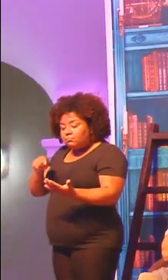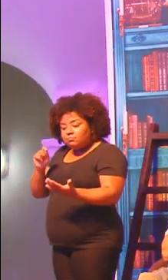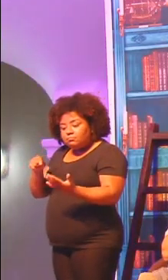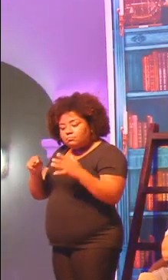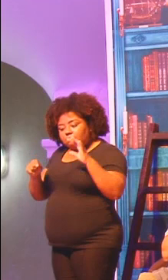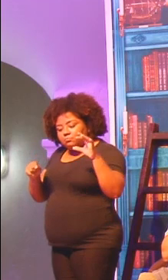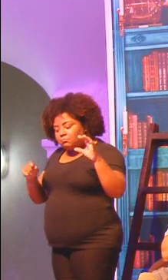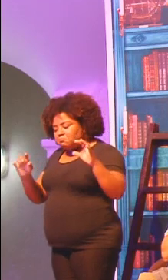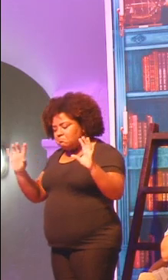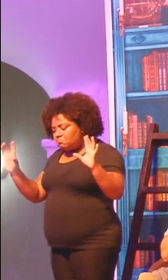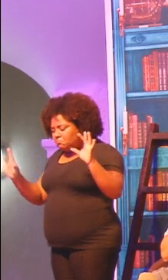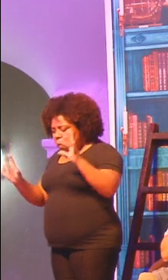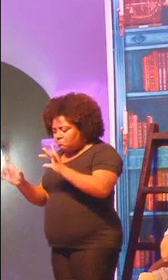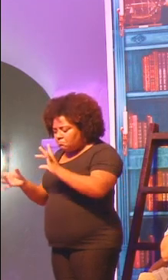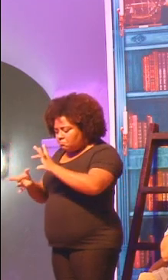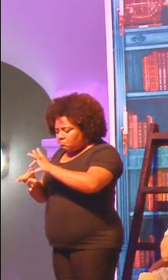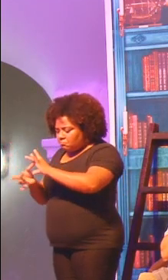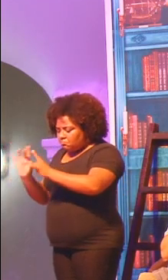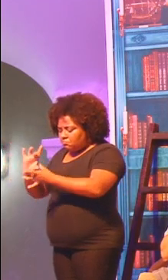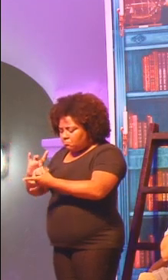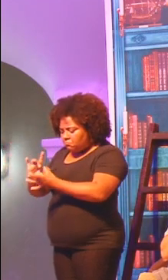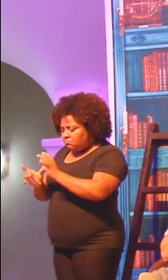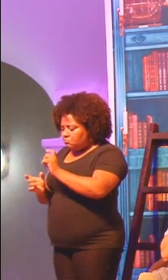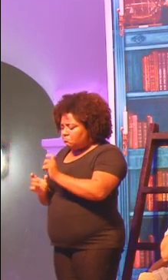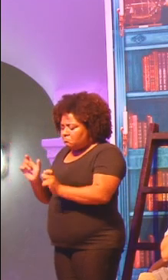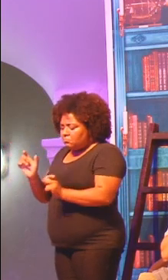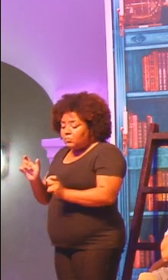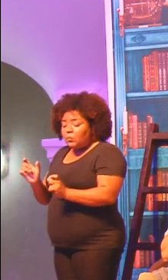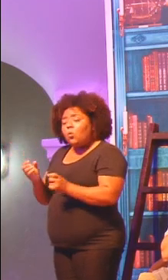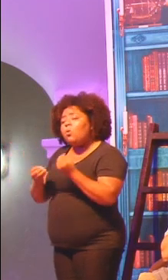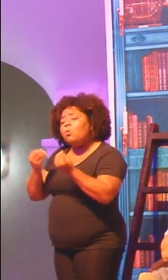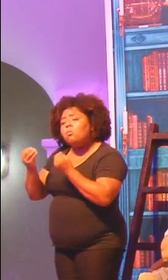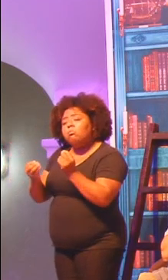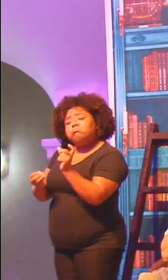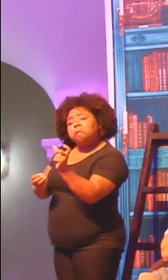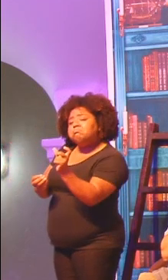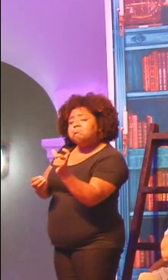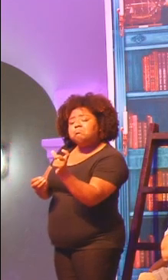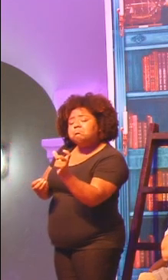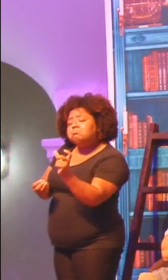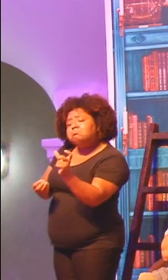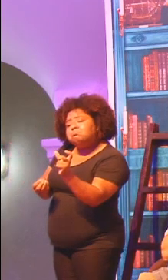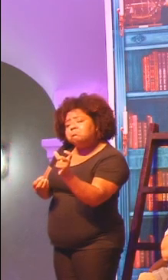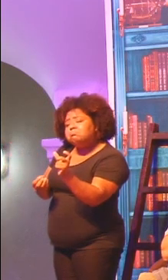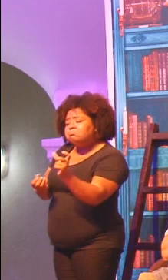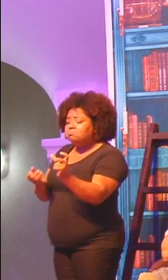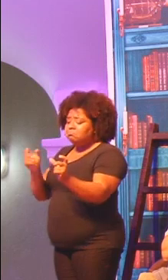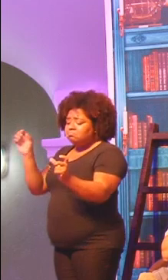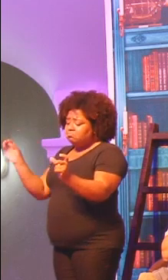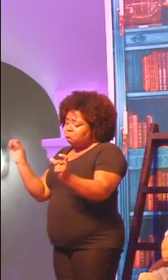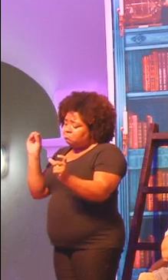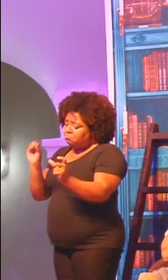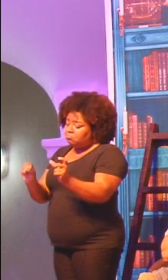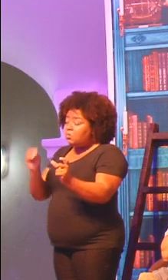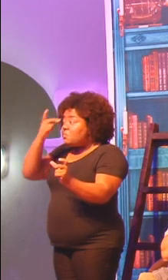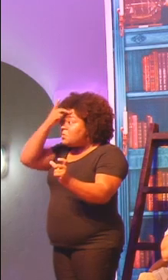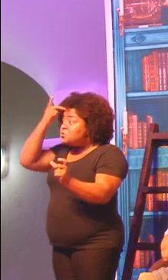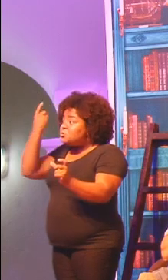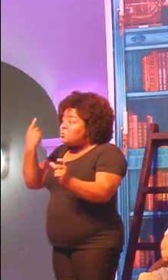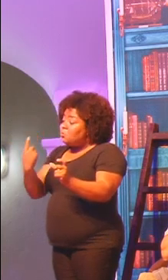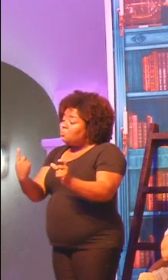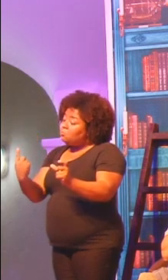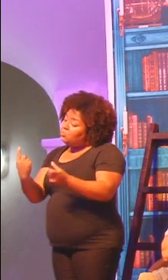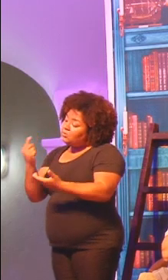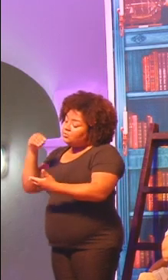acontecer simplesmente através de uma palavra, de um gesto de uma personagem dentro